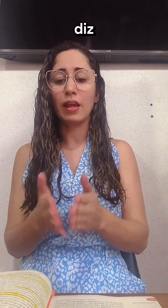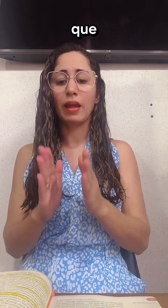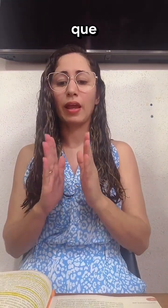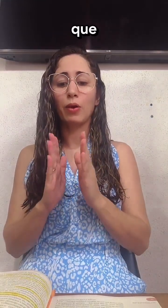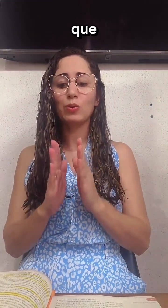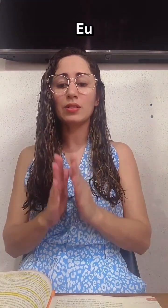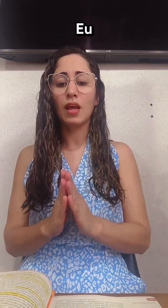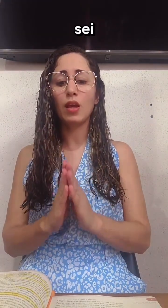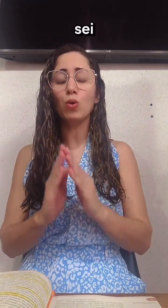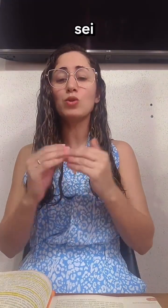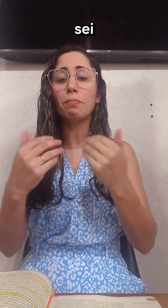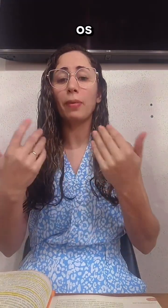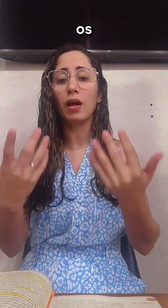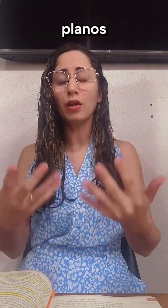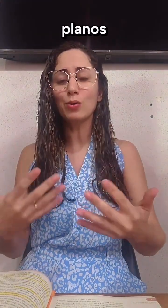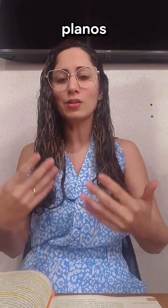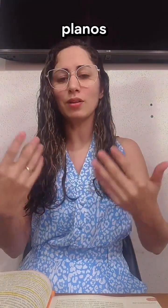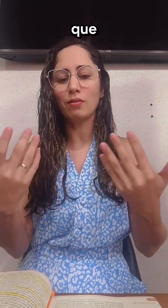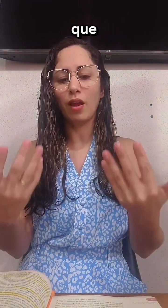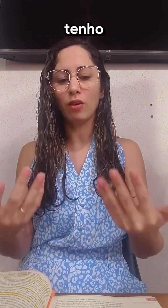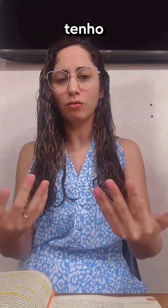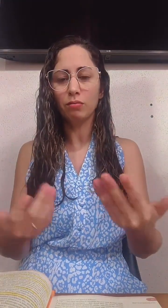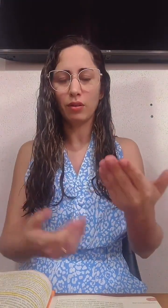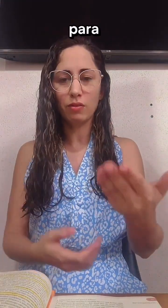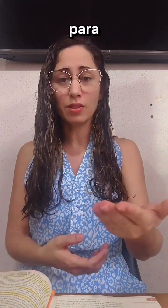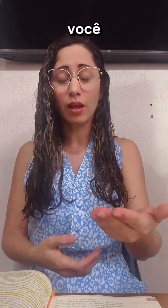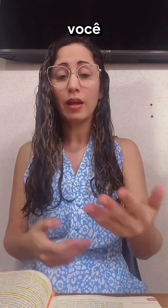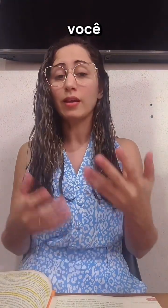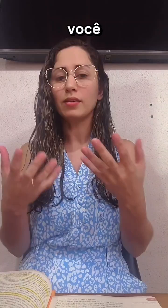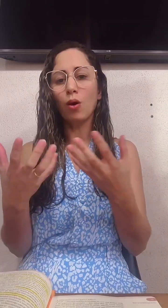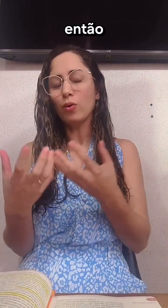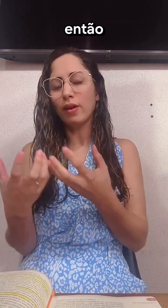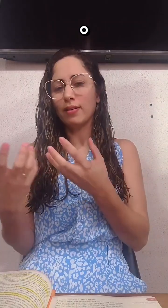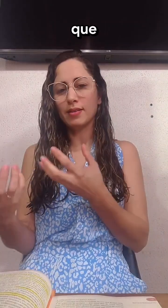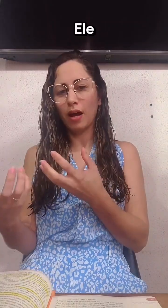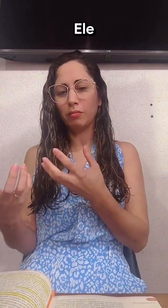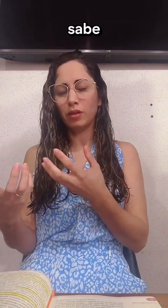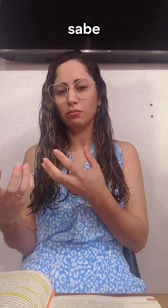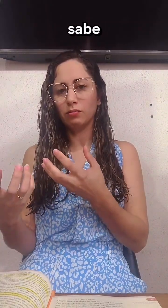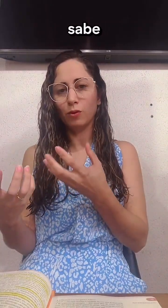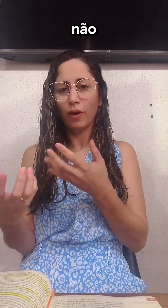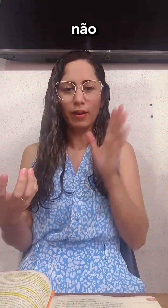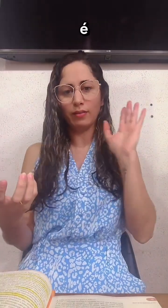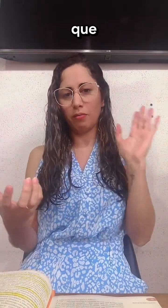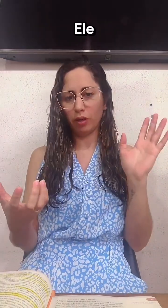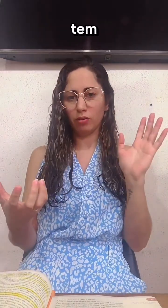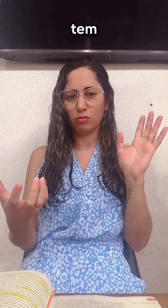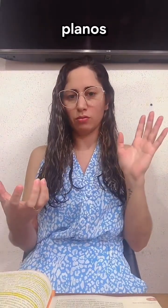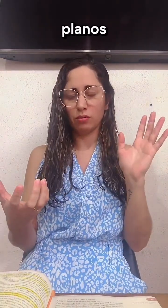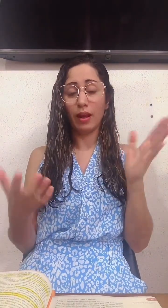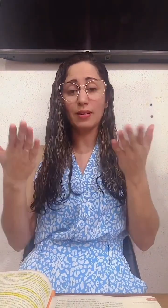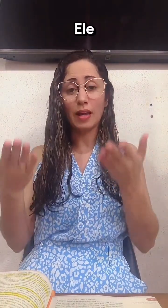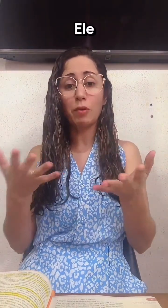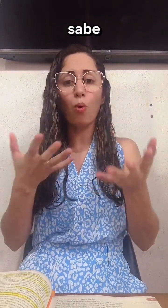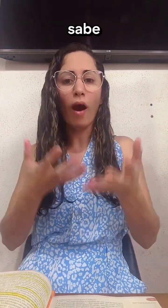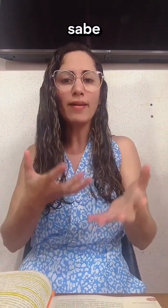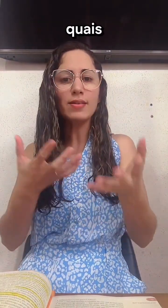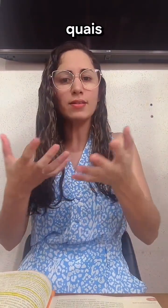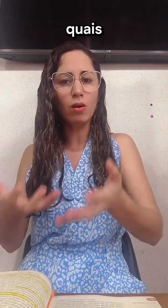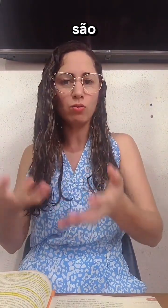que eu sei os planos que tenho para você. Então o que ele sabe não é que ele tem planos. Ele sabe quais são